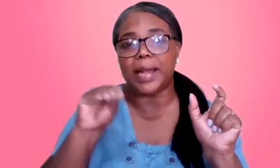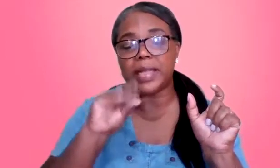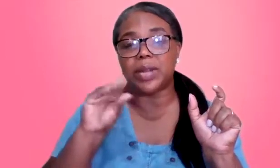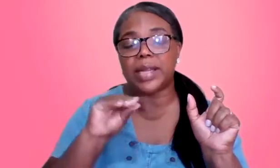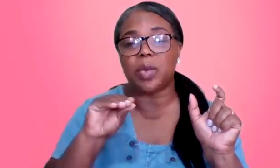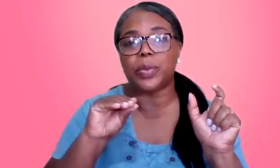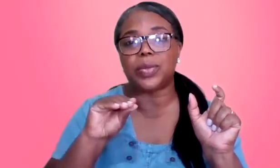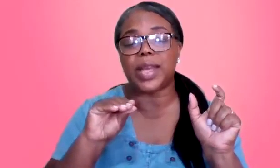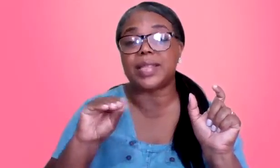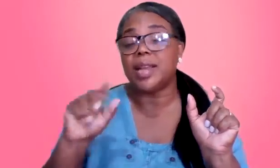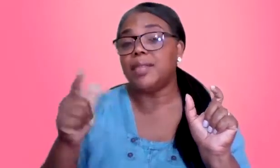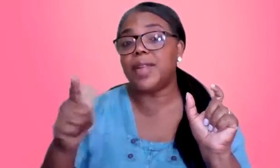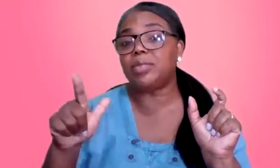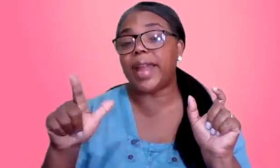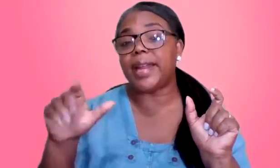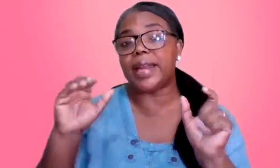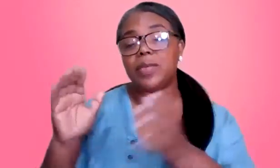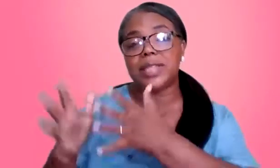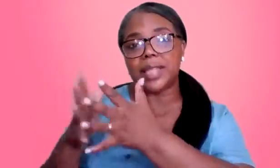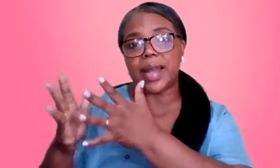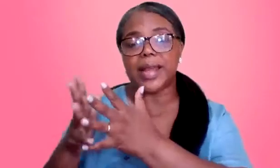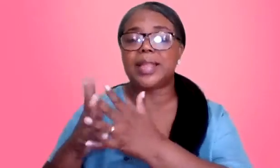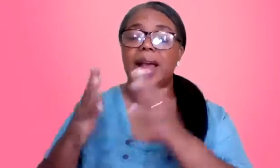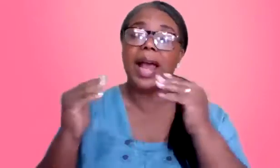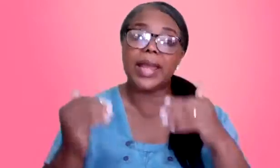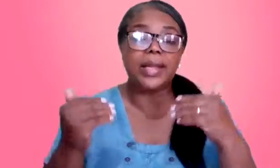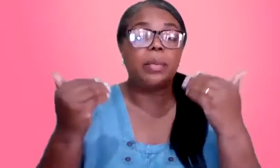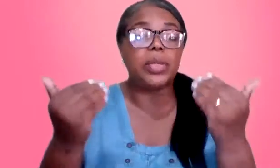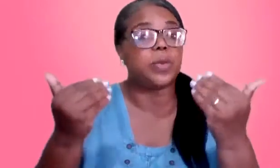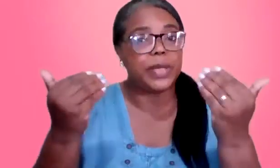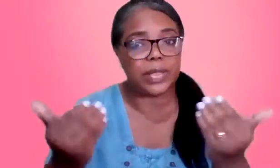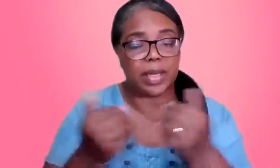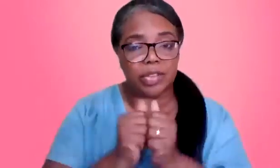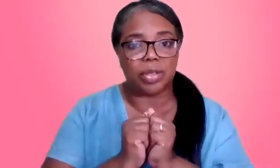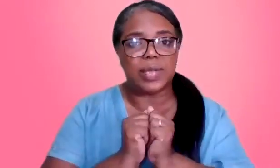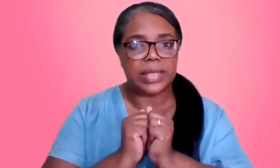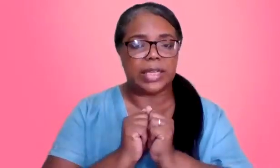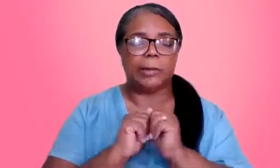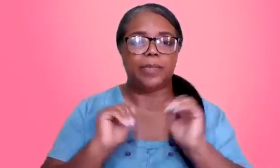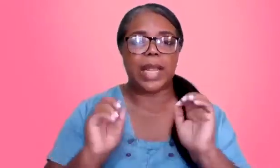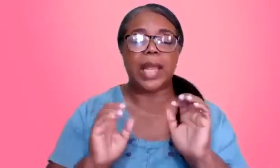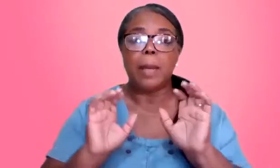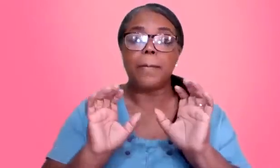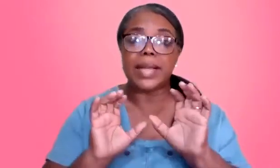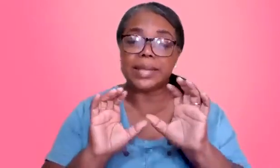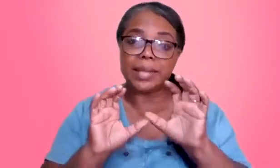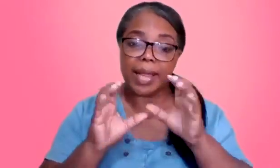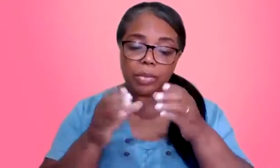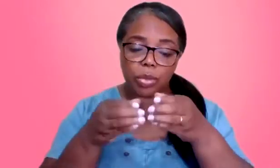verbalizo na língua portuguesa, não tem na língua de sinais. Ainda muitas pessoas acreditam assim, né? Mas